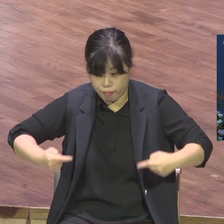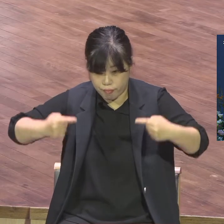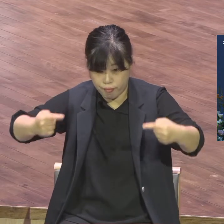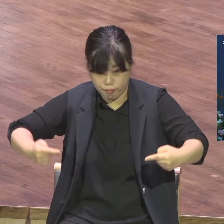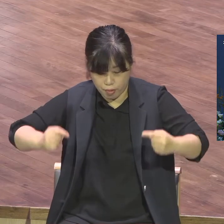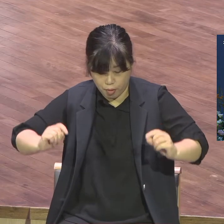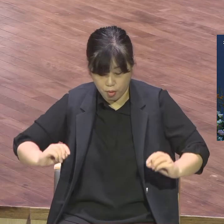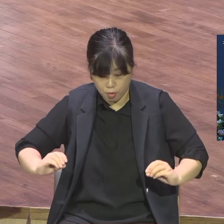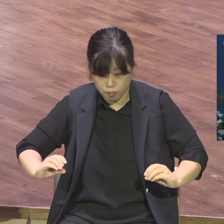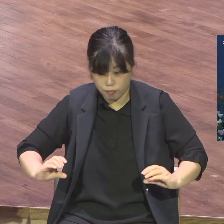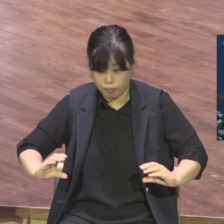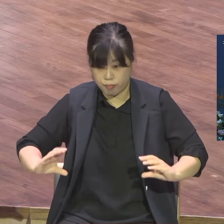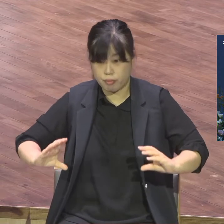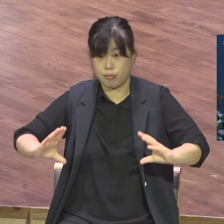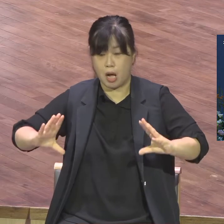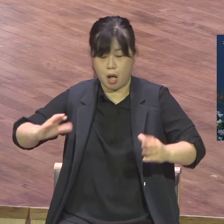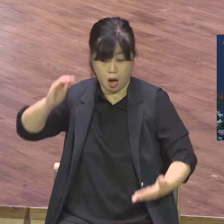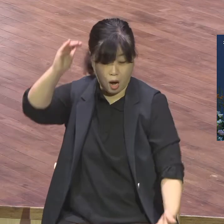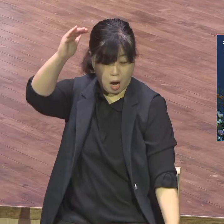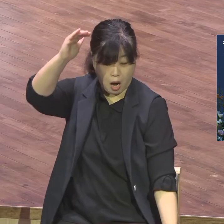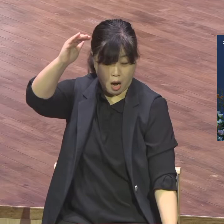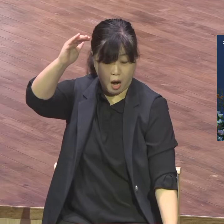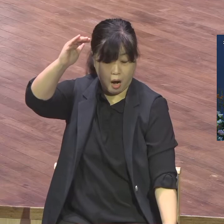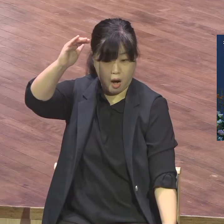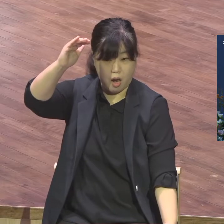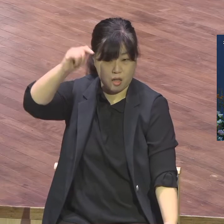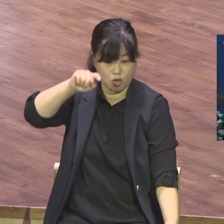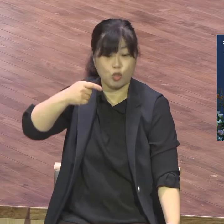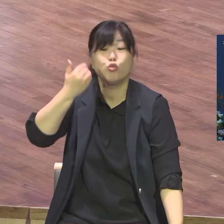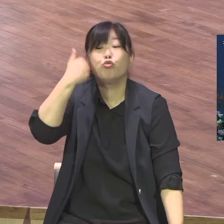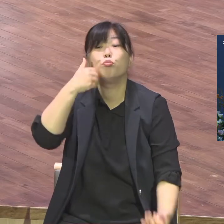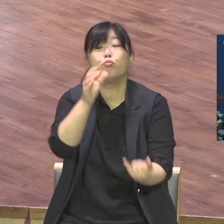그만큼 많은 이 서신을